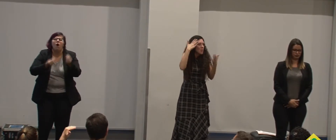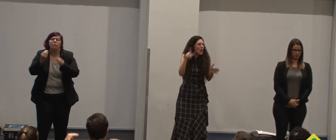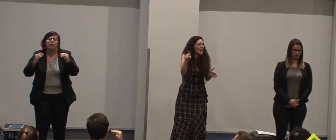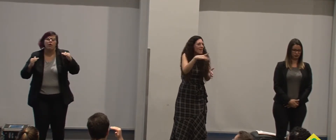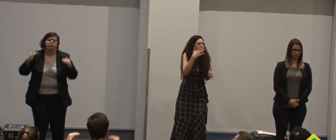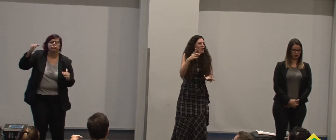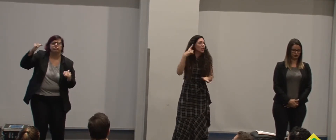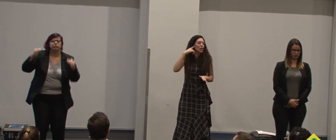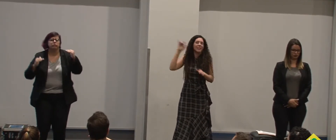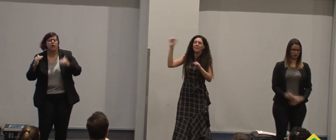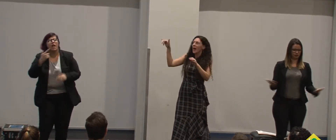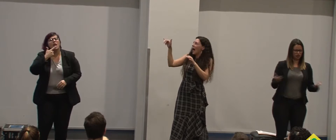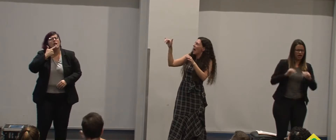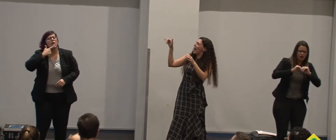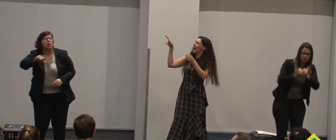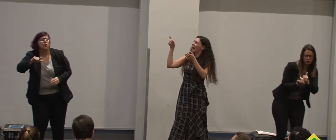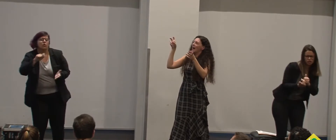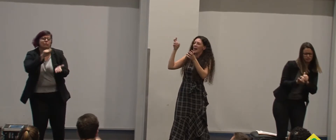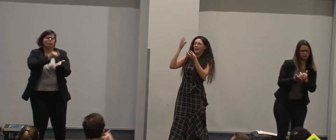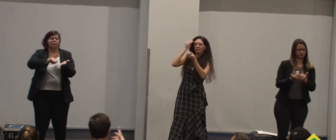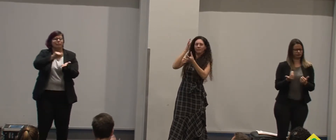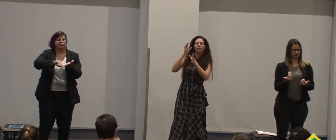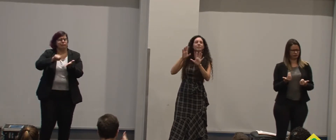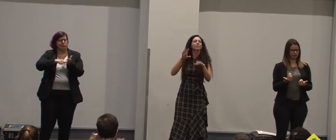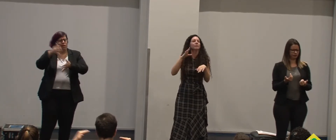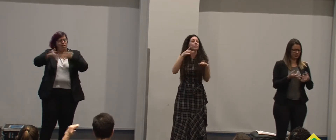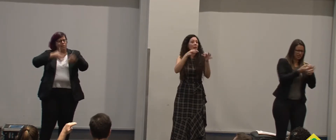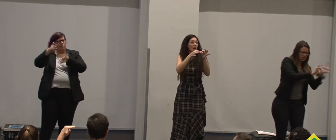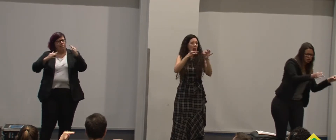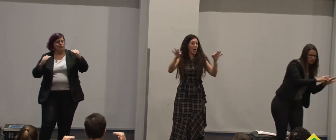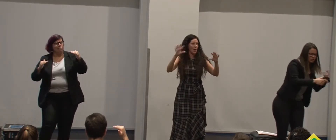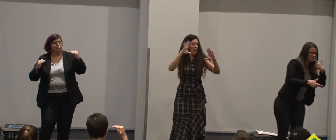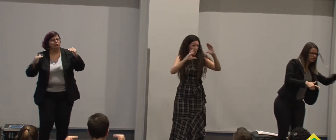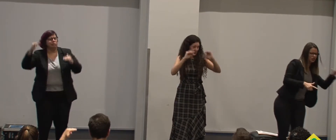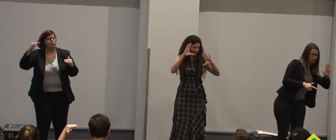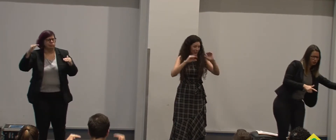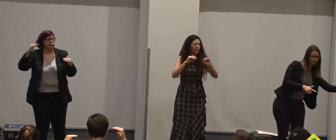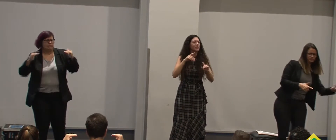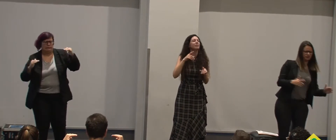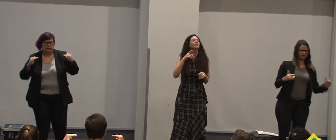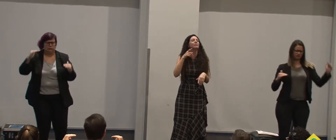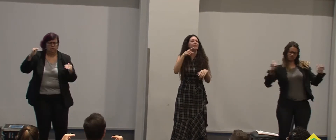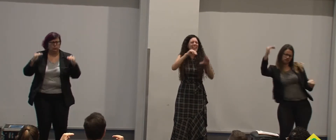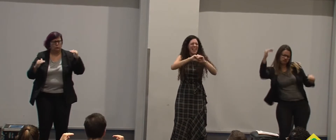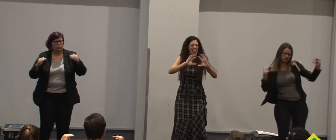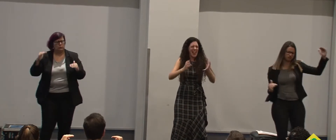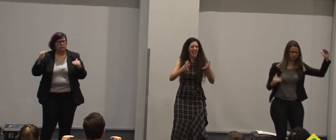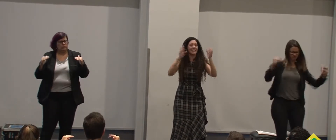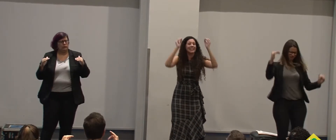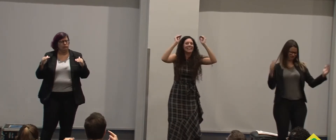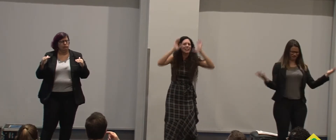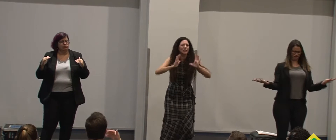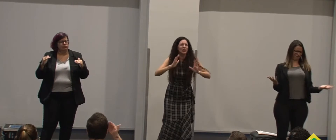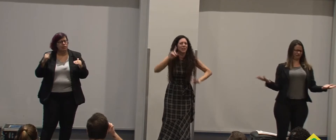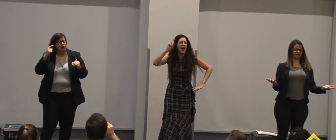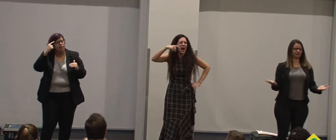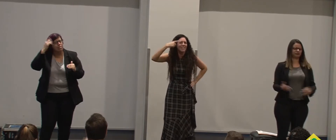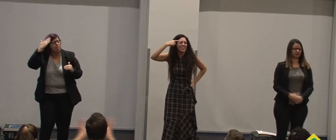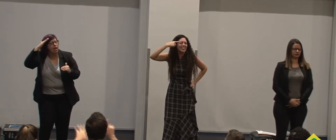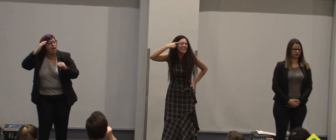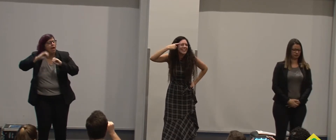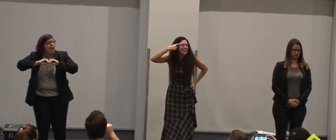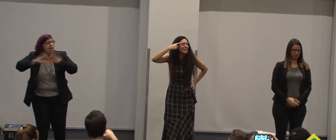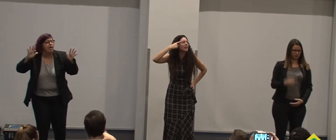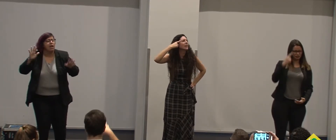Eu vou falar sobre essa allocation, language allocation, essa distribuição de como a língua,